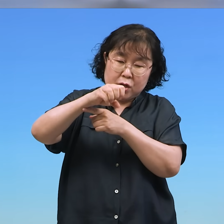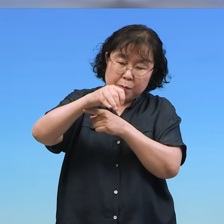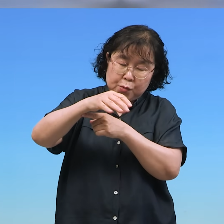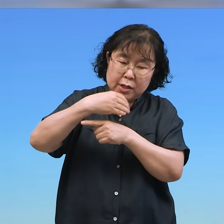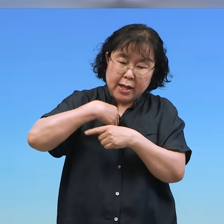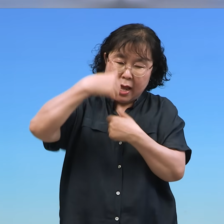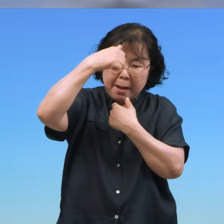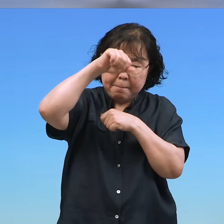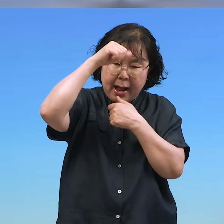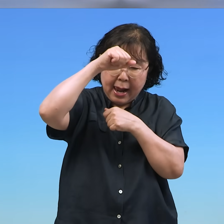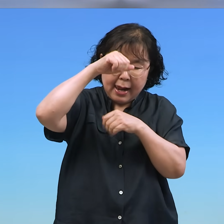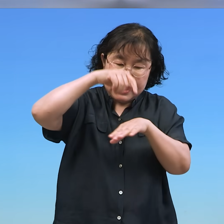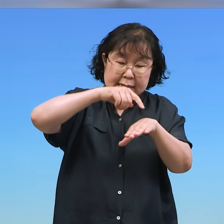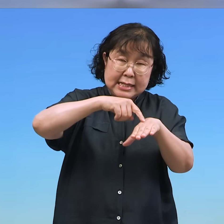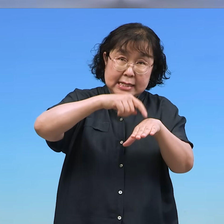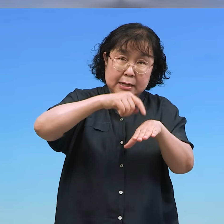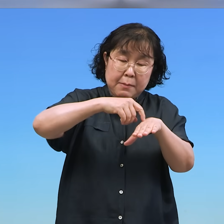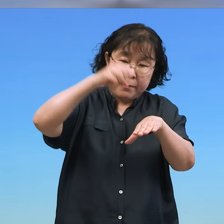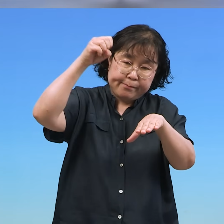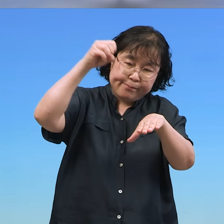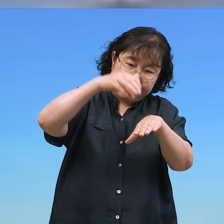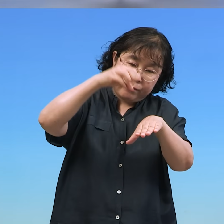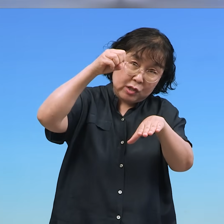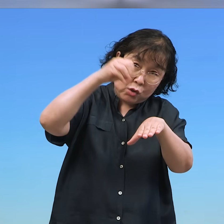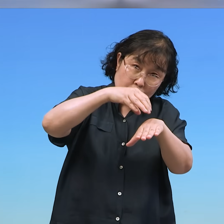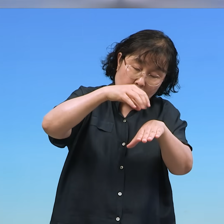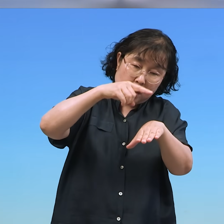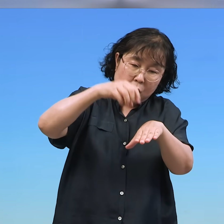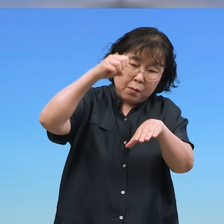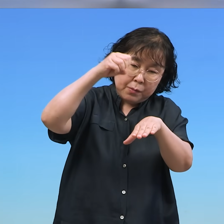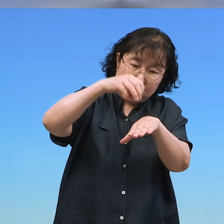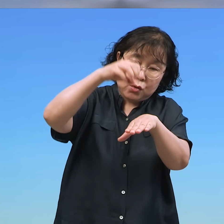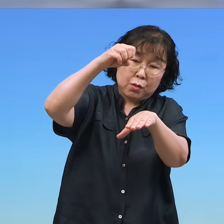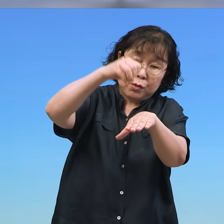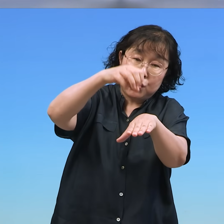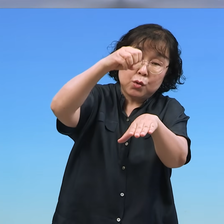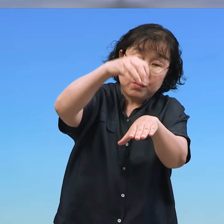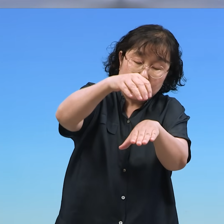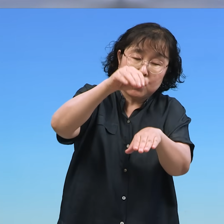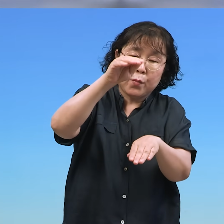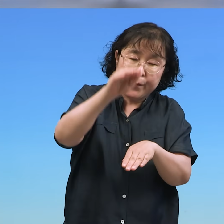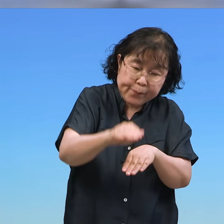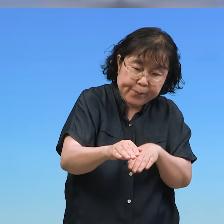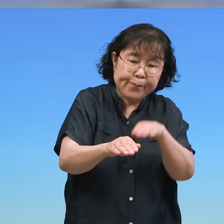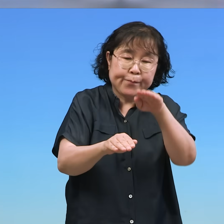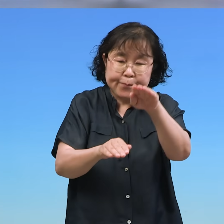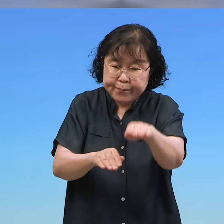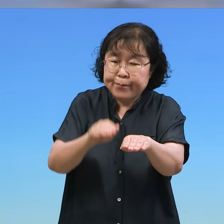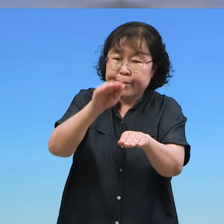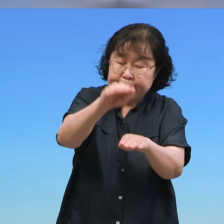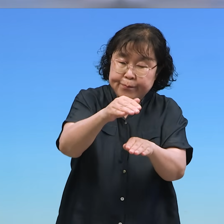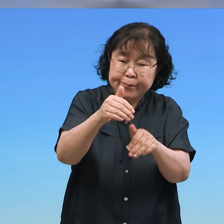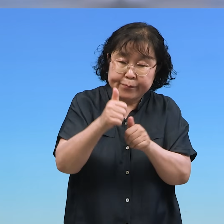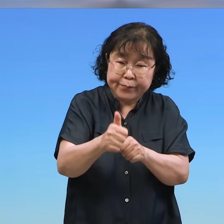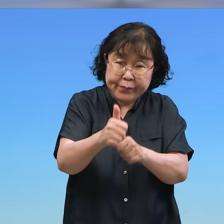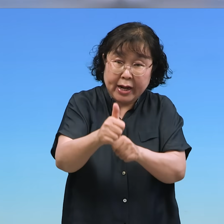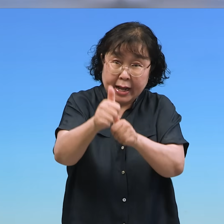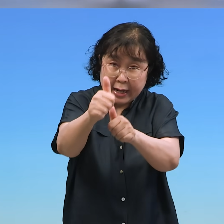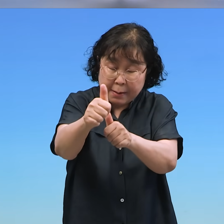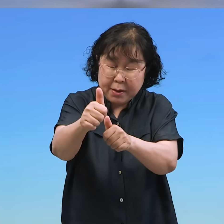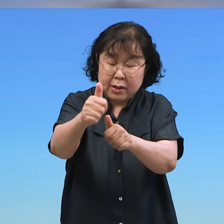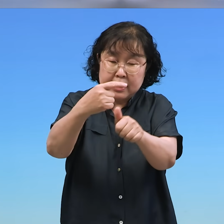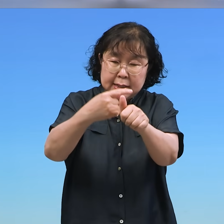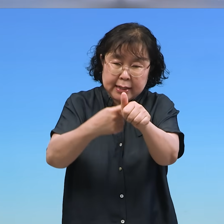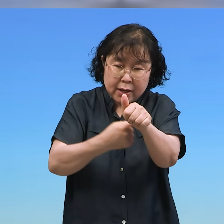비춰주세요. 한 걸음 한 걸음 비춰주시는 대로 가다가 보면은 어느덧 원하는 목적지에 우리가 도달해